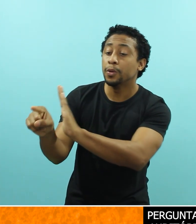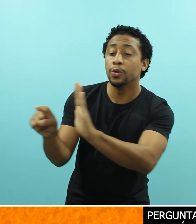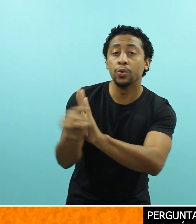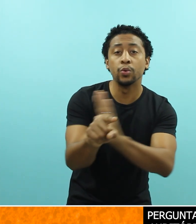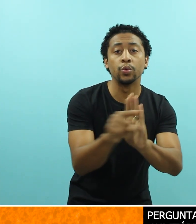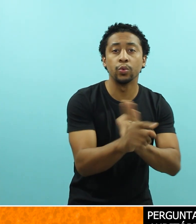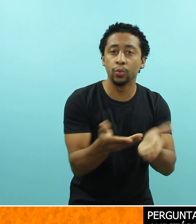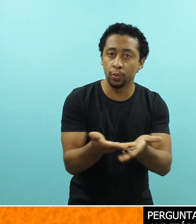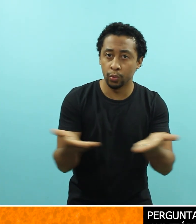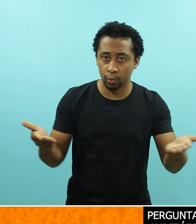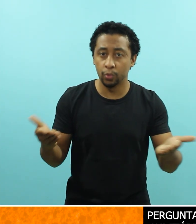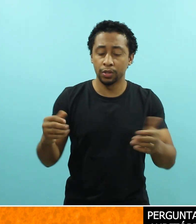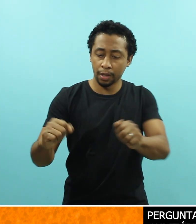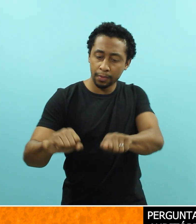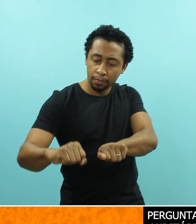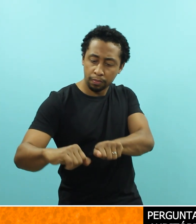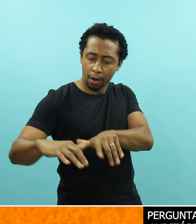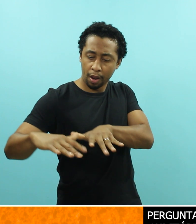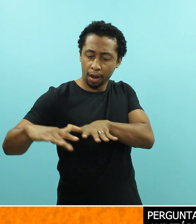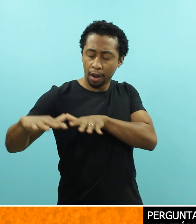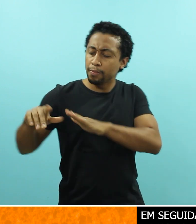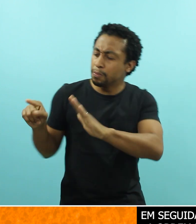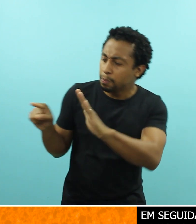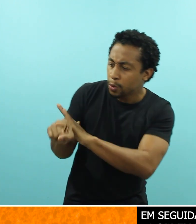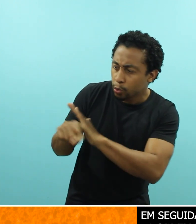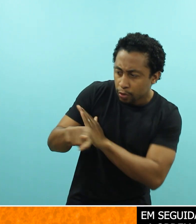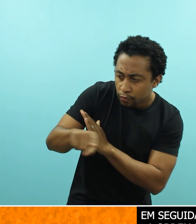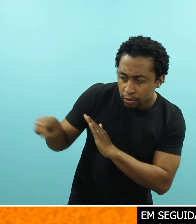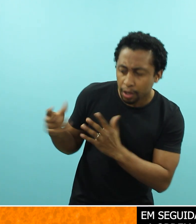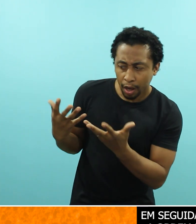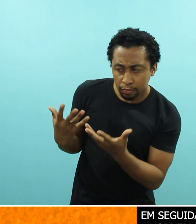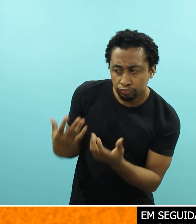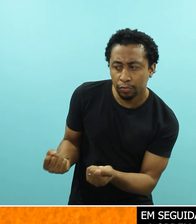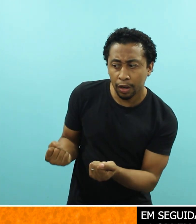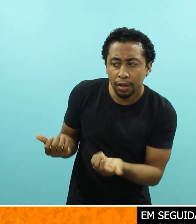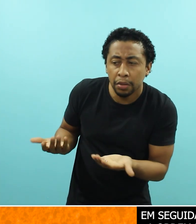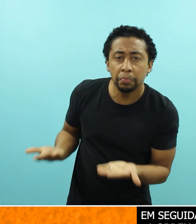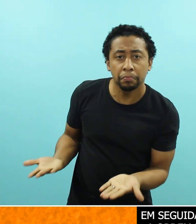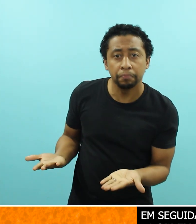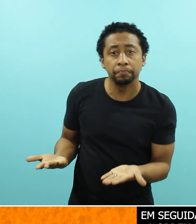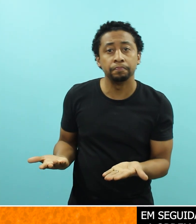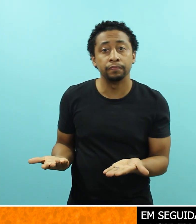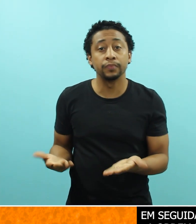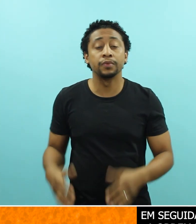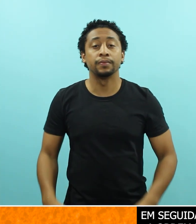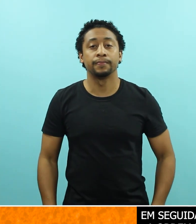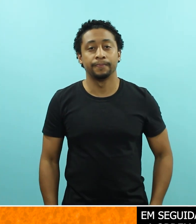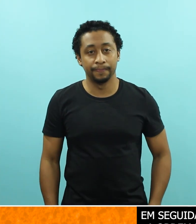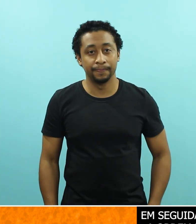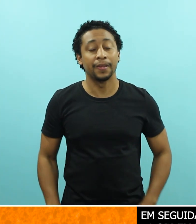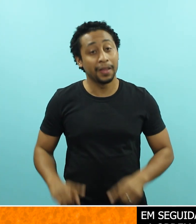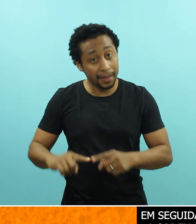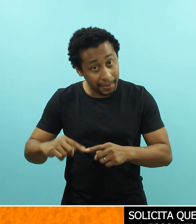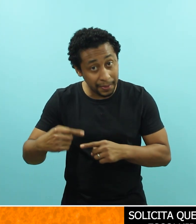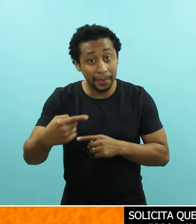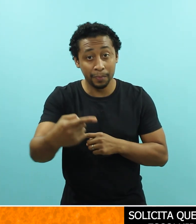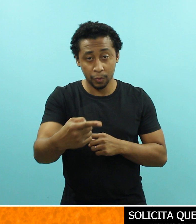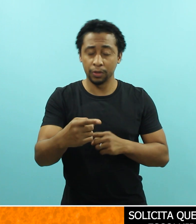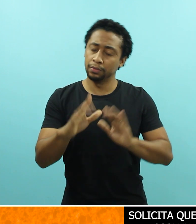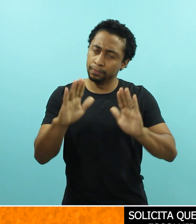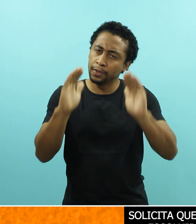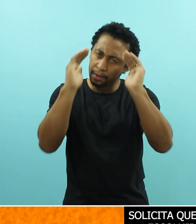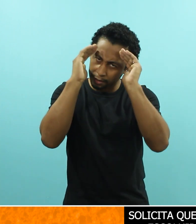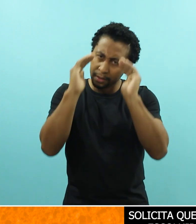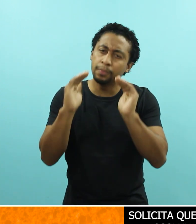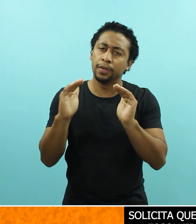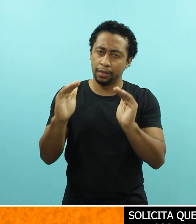no auditório aprovam e, em seguida, respeitando a ordem estabelecida,